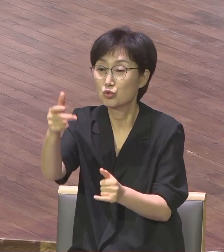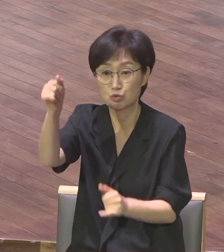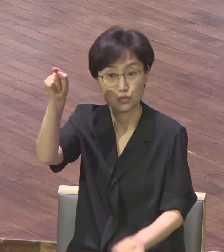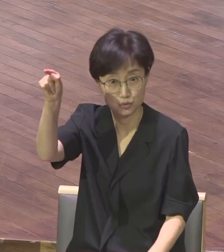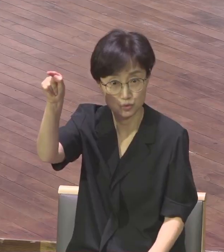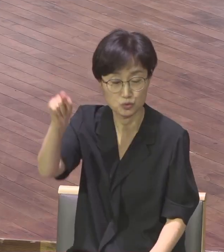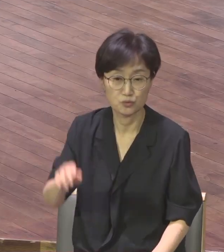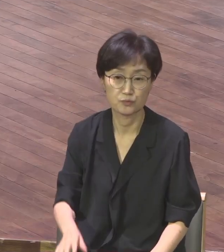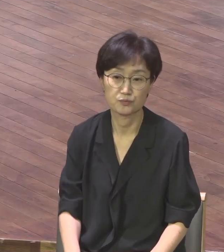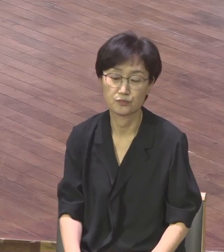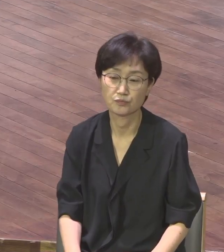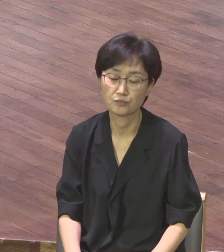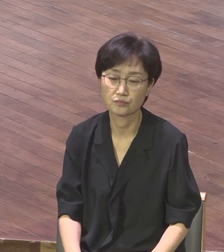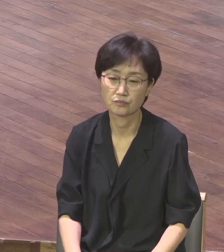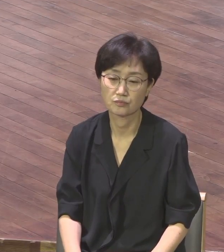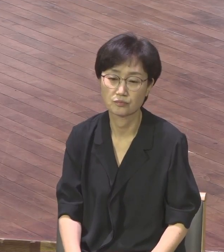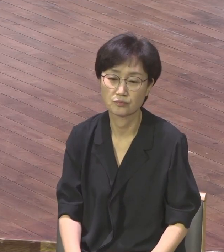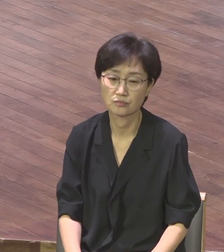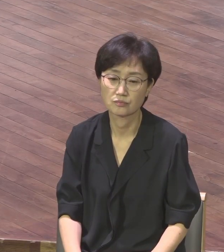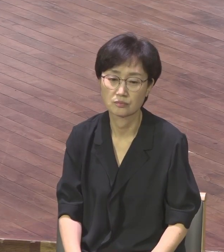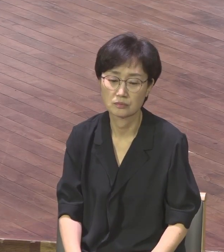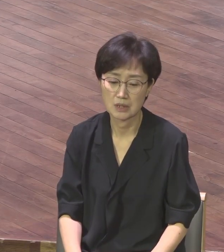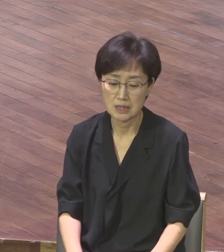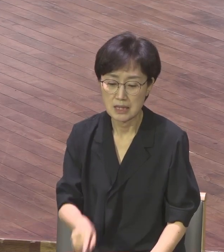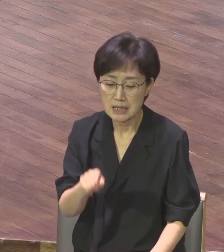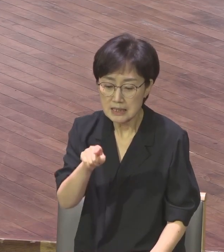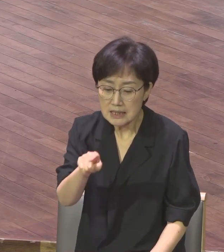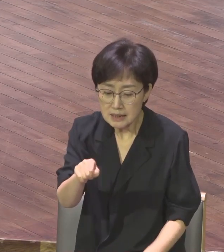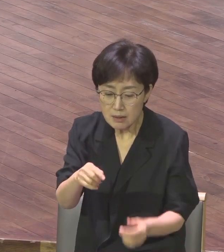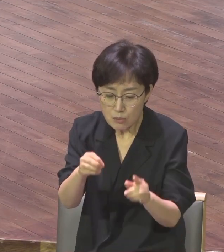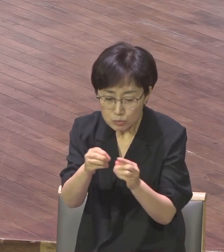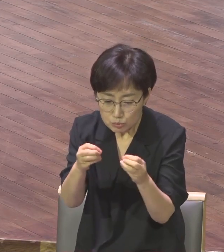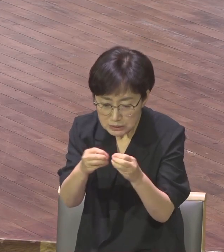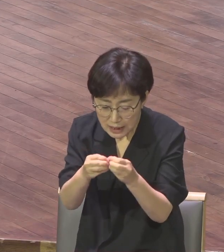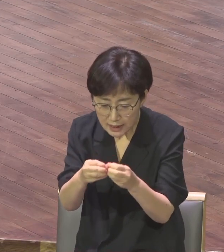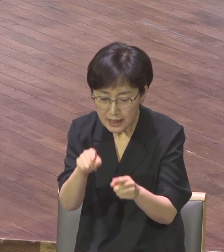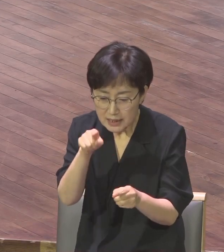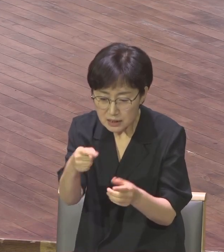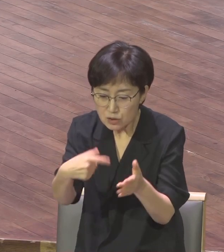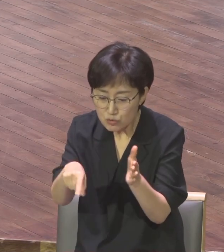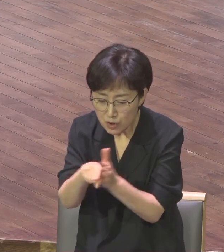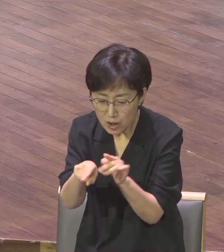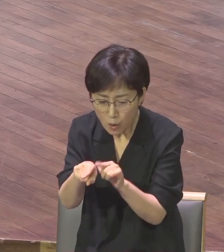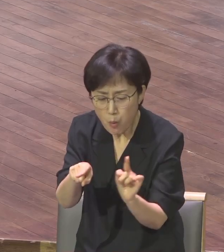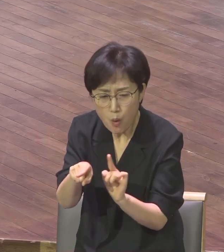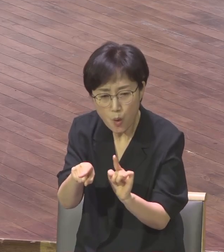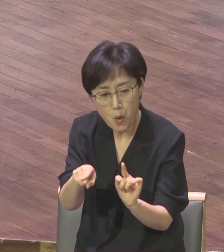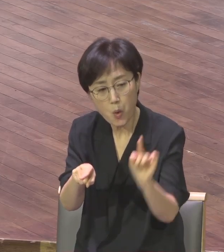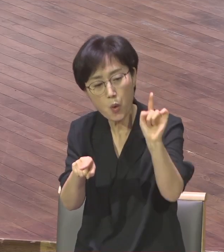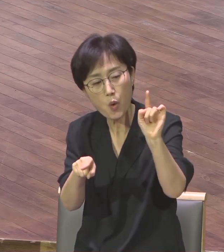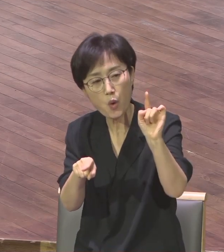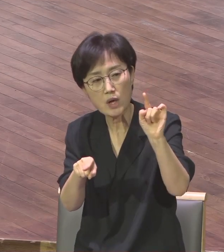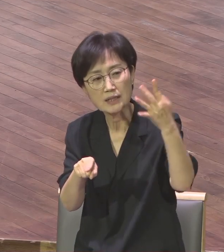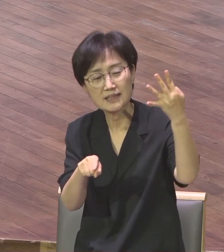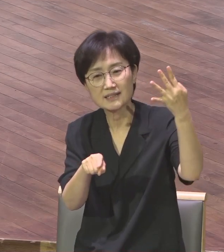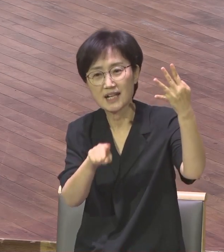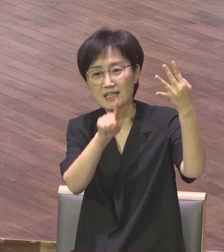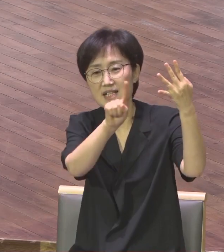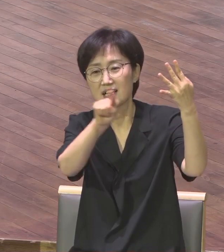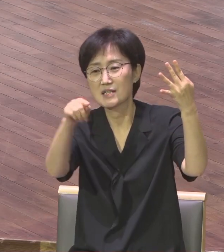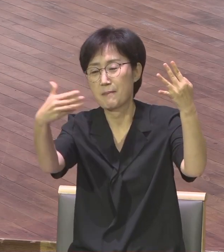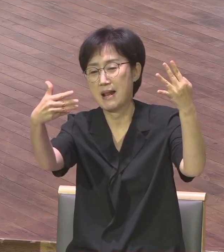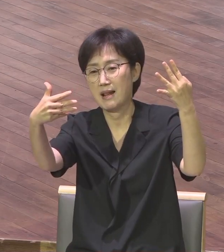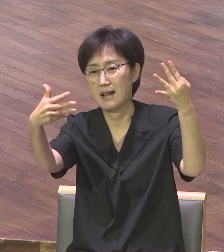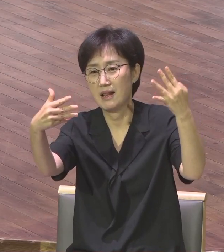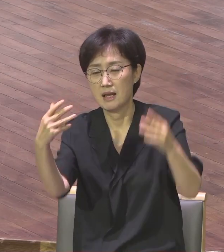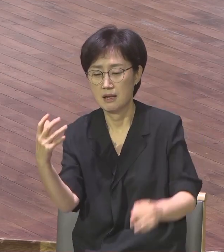구주시라. 본문에 이를 위하여라는 이 말은 본문 6절로 8절에 언급한 경건에 이르는 훈련을 말하죠.